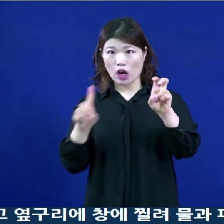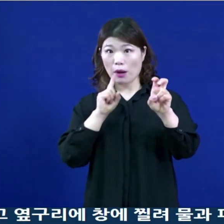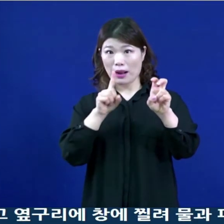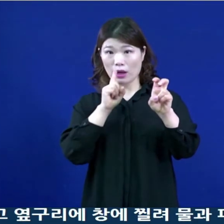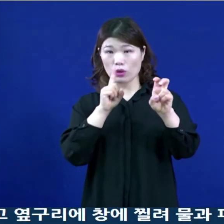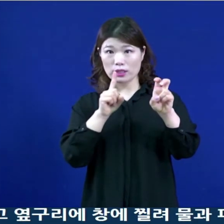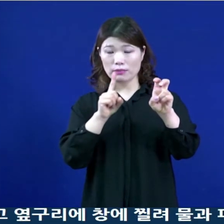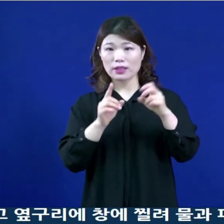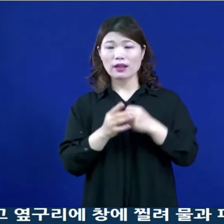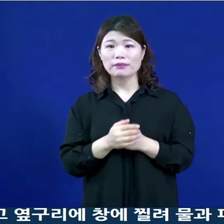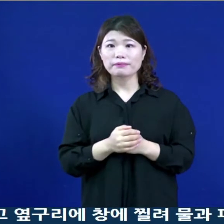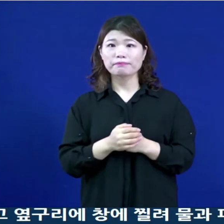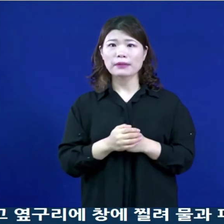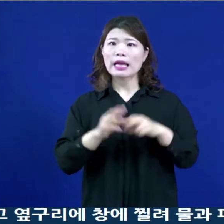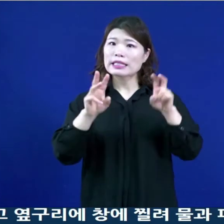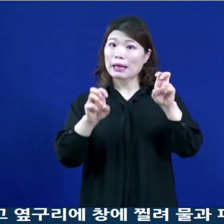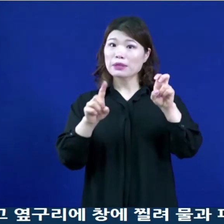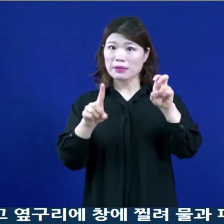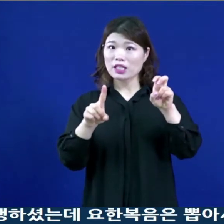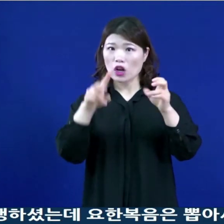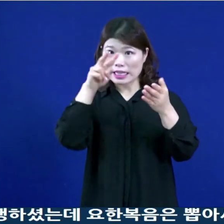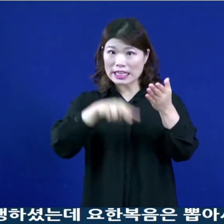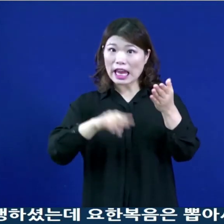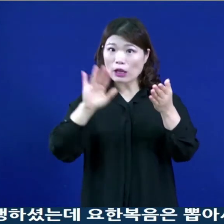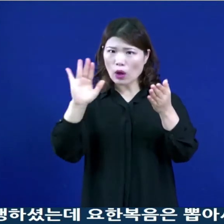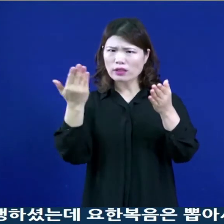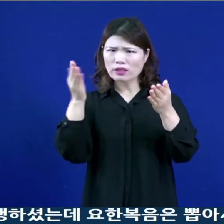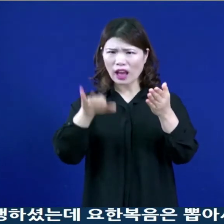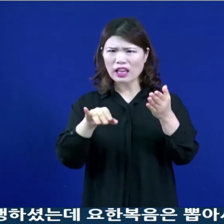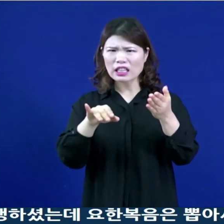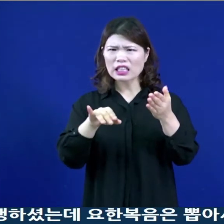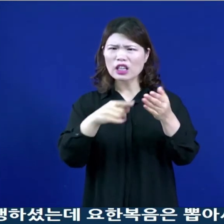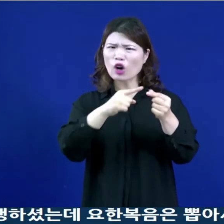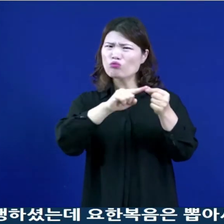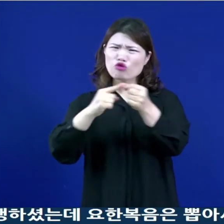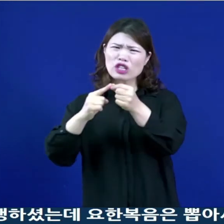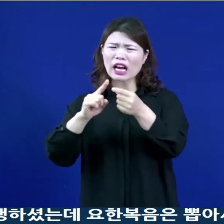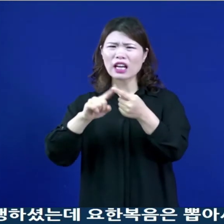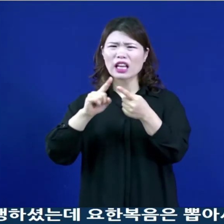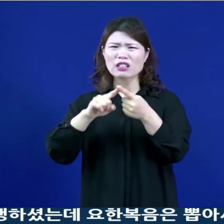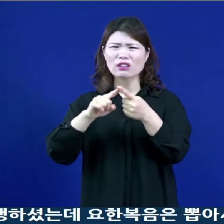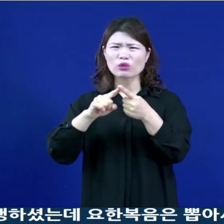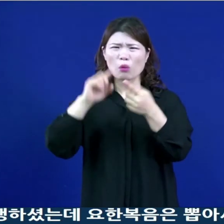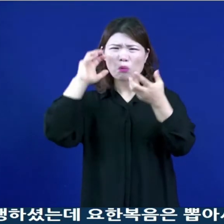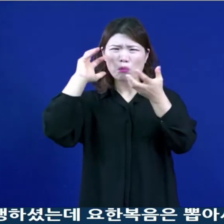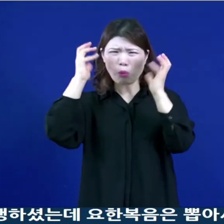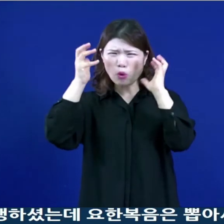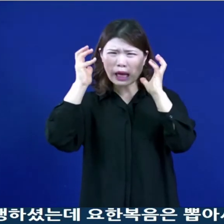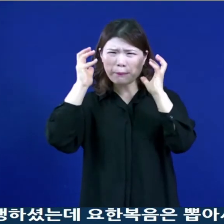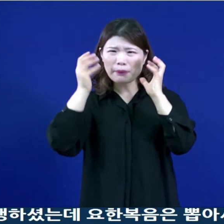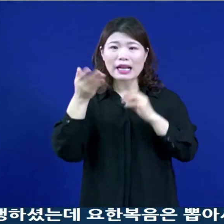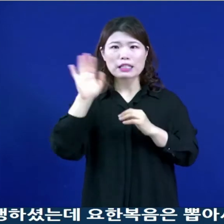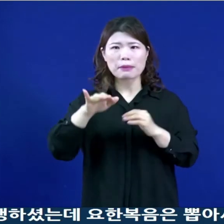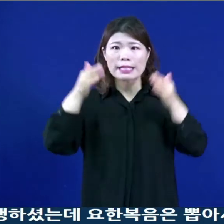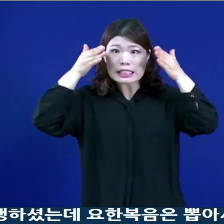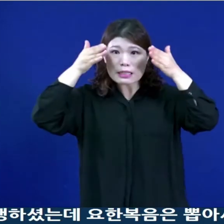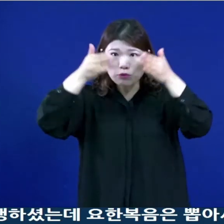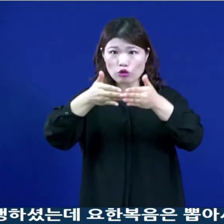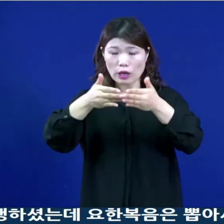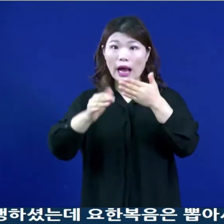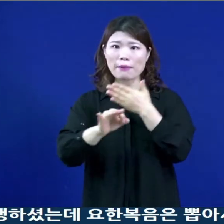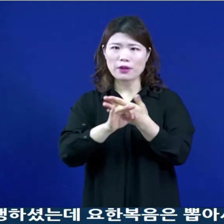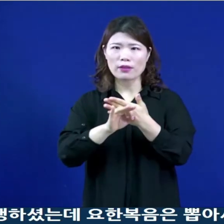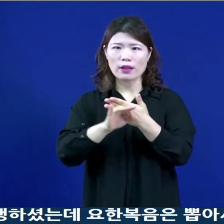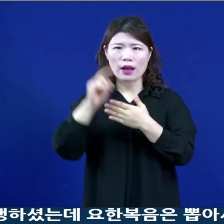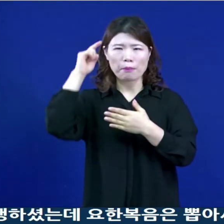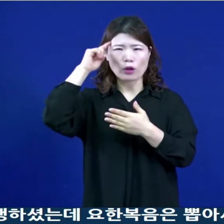자, 31절을 읽을 테인데 문장은 좀 복잡합니다. 그런데 아주 집중하셔서 읽어서 이 내용이 머릿속에 쏙